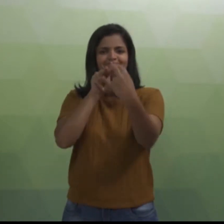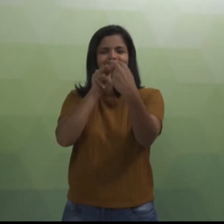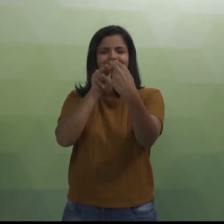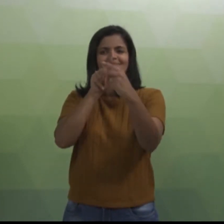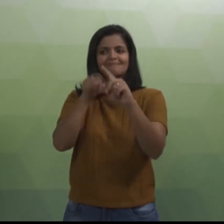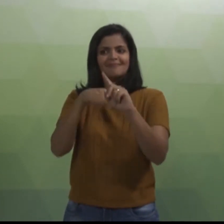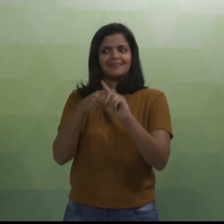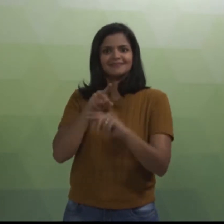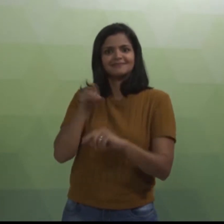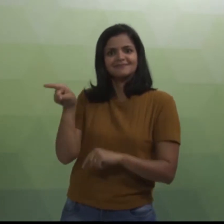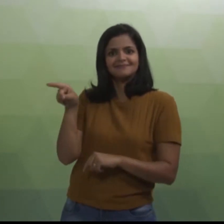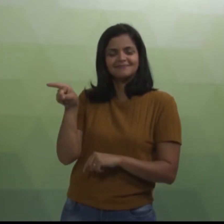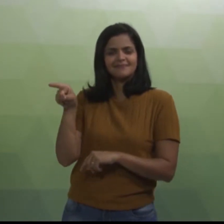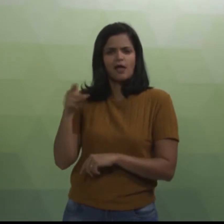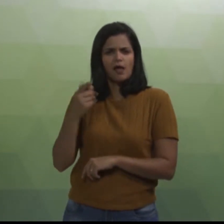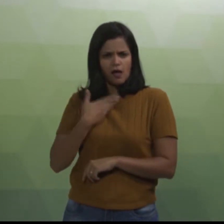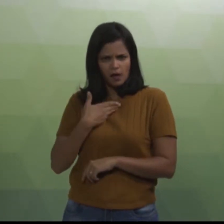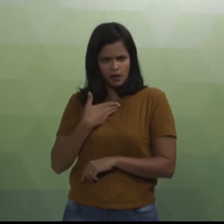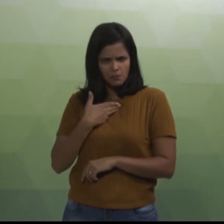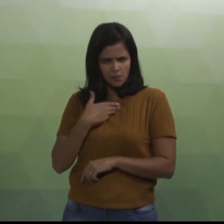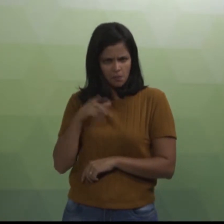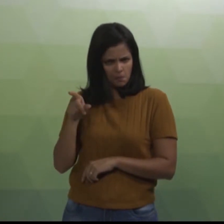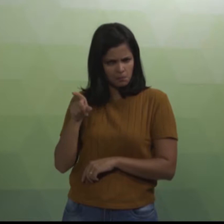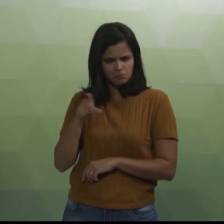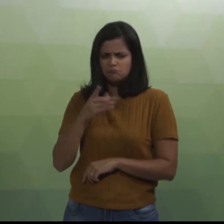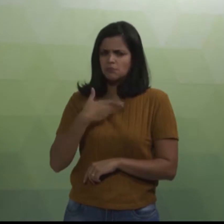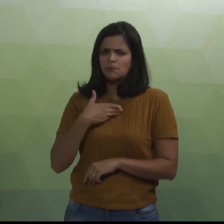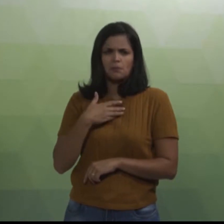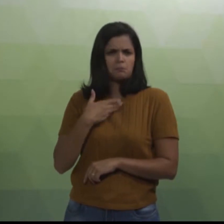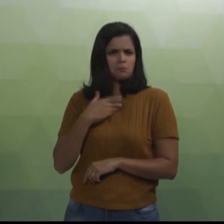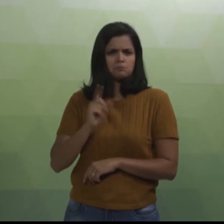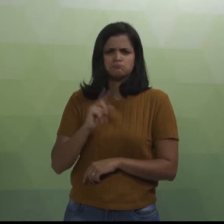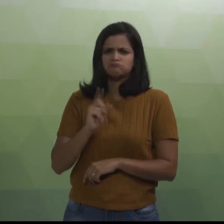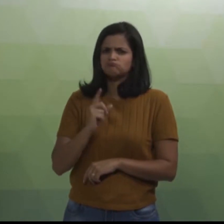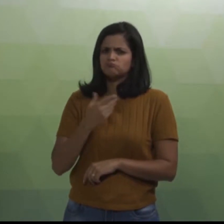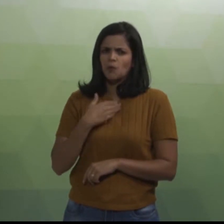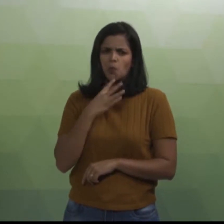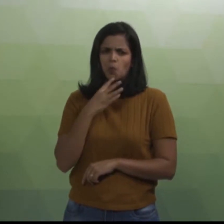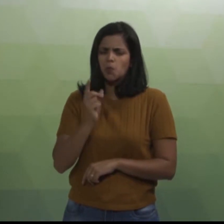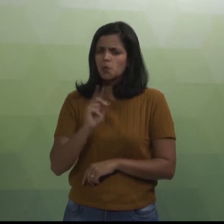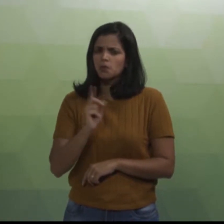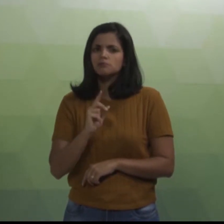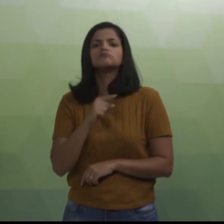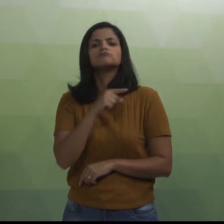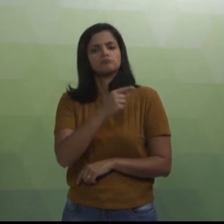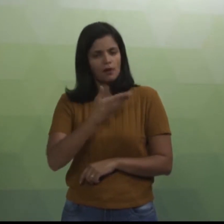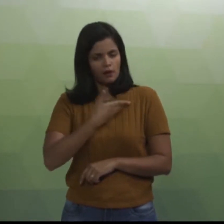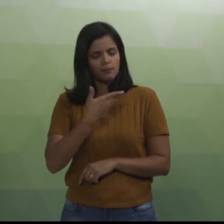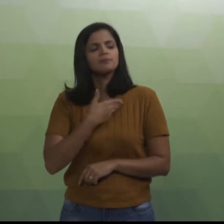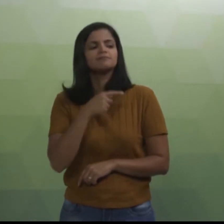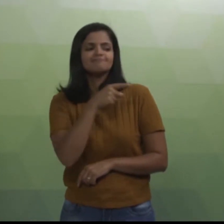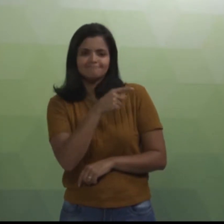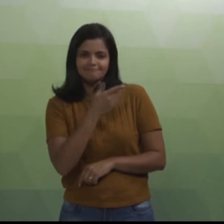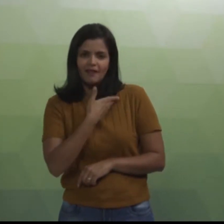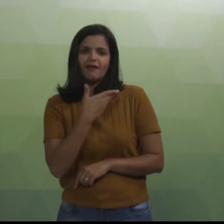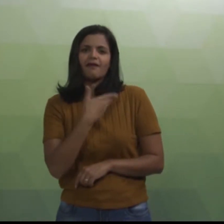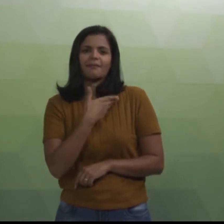conheço. Perceberam o olhar? Ele é seu amigo? Não, eu não conheço. Ele é meu